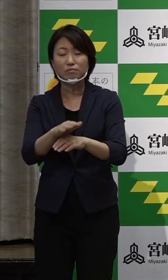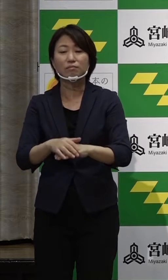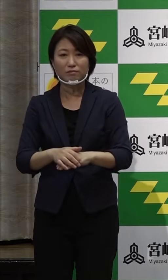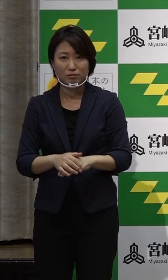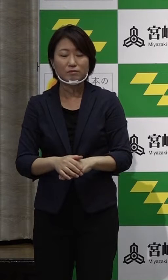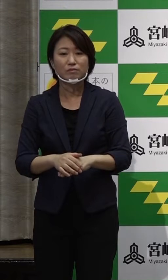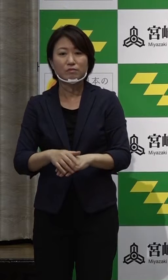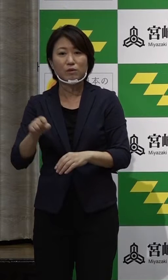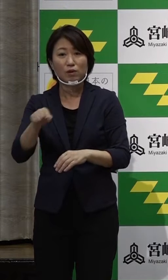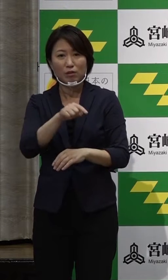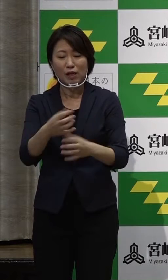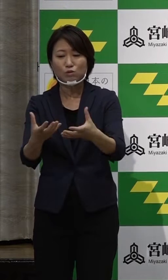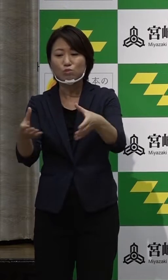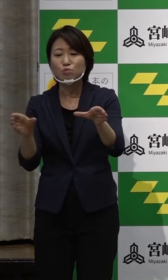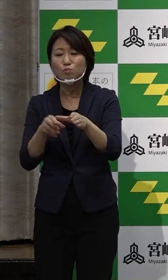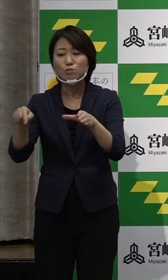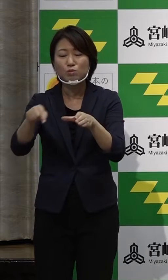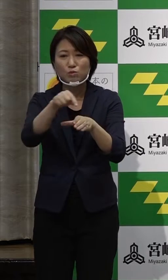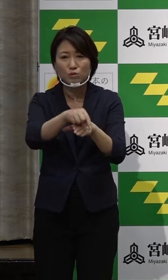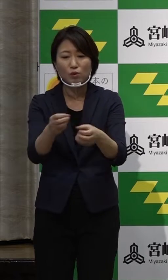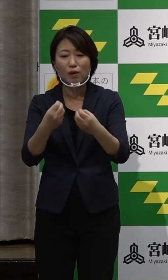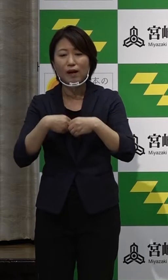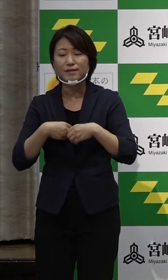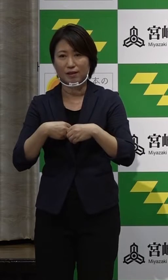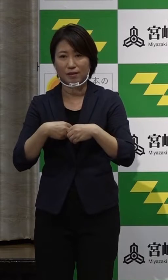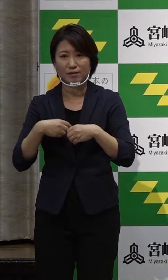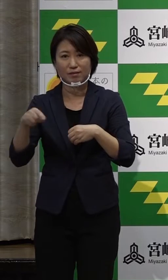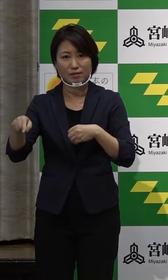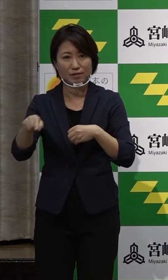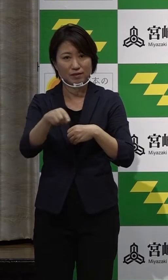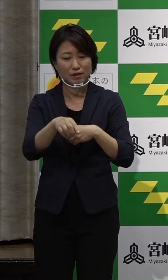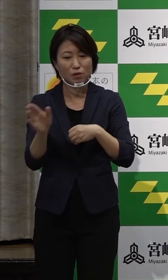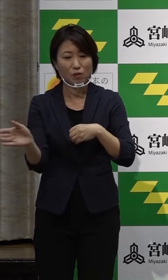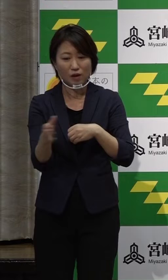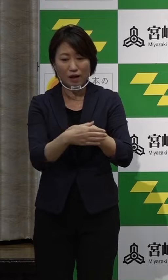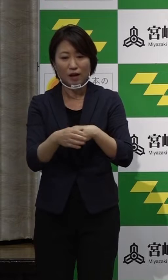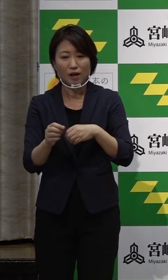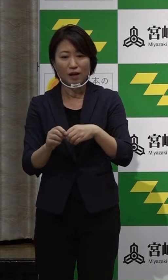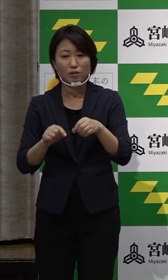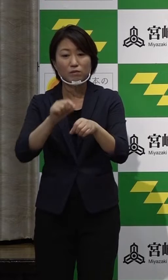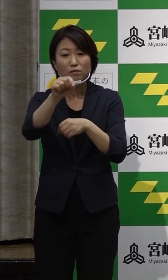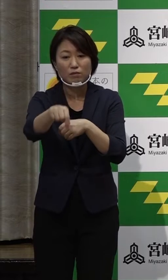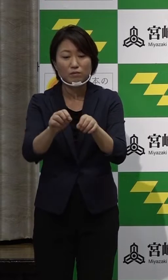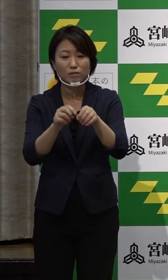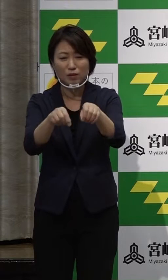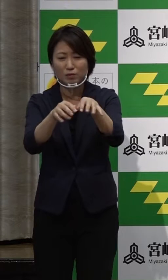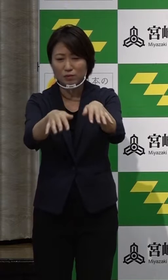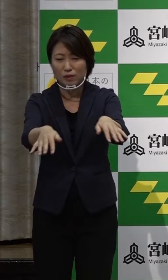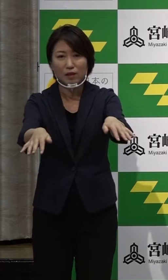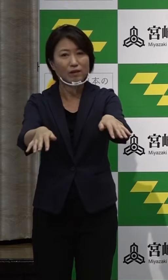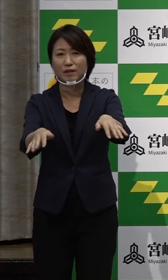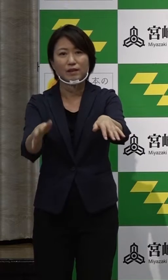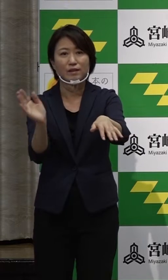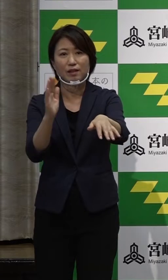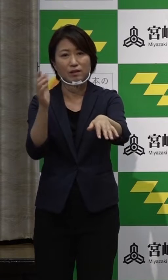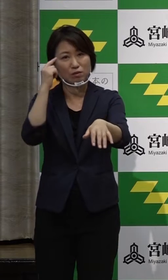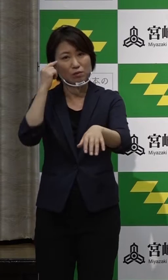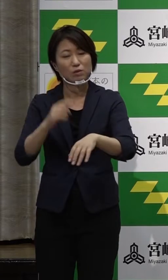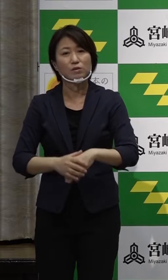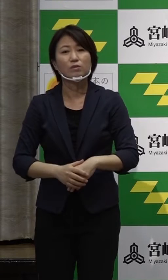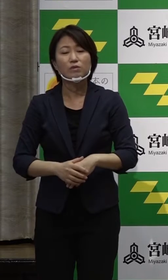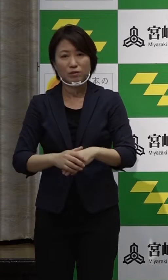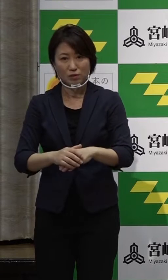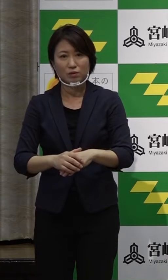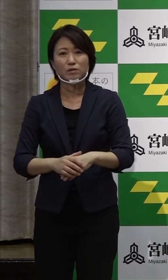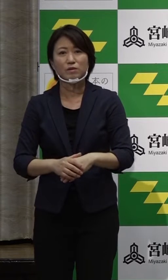一定のグループ内での感染でありまして、そこから大きく広がる状況ではないのかなというふうに見ております。ただ慎重